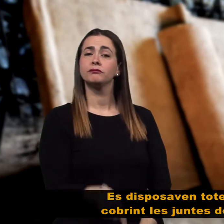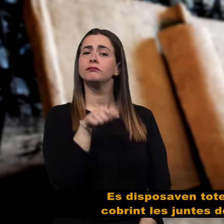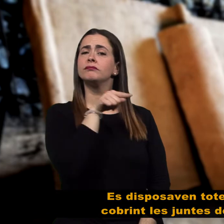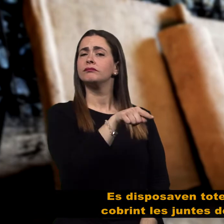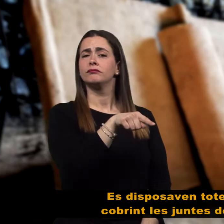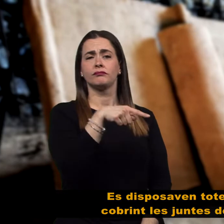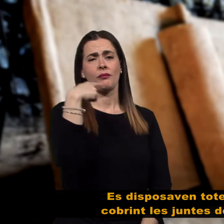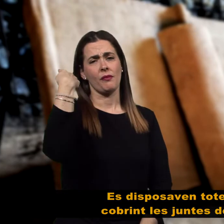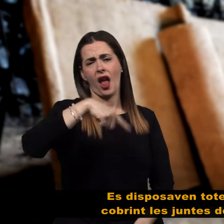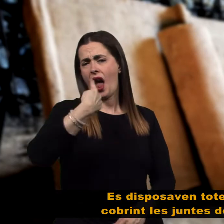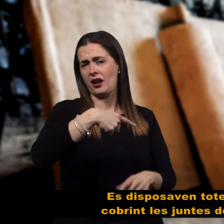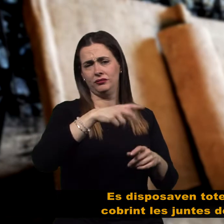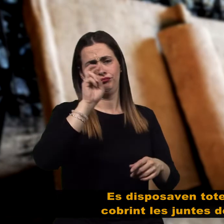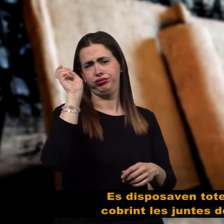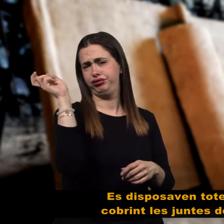Es disposaven totes seguides, cobrint les